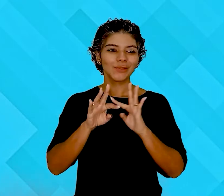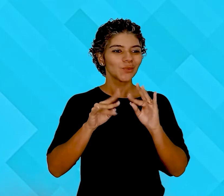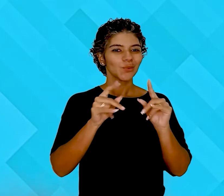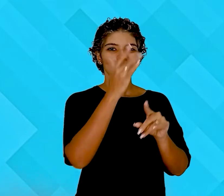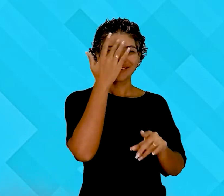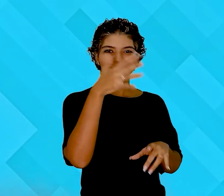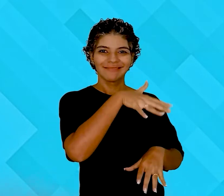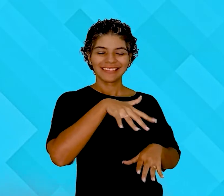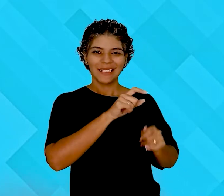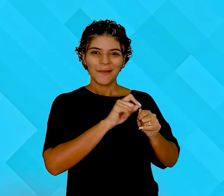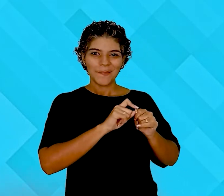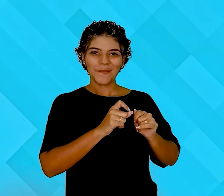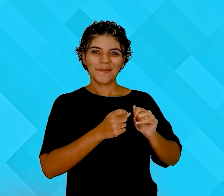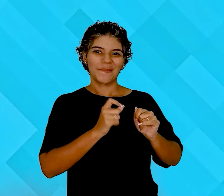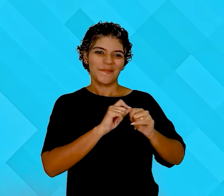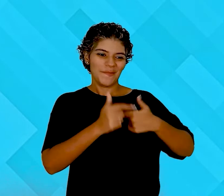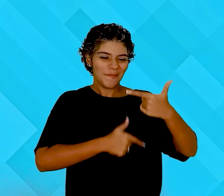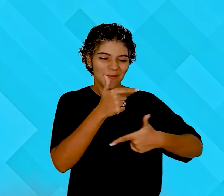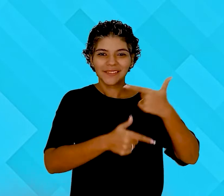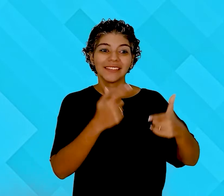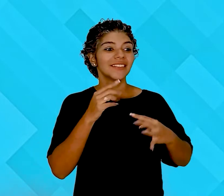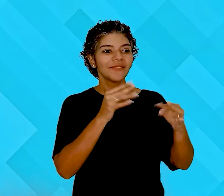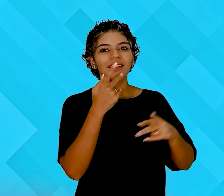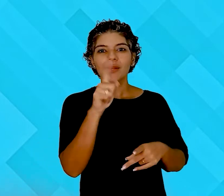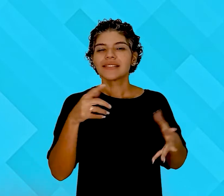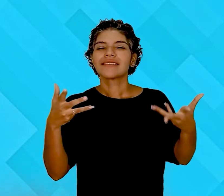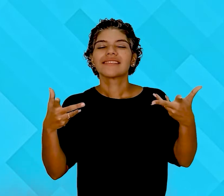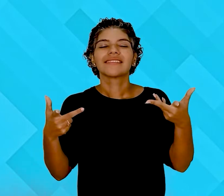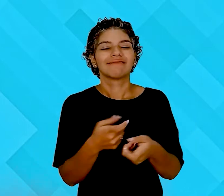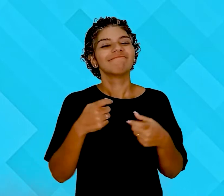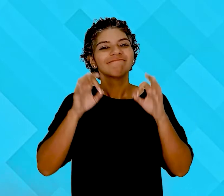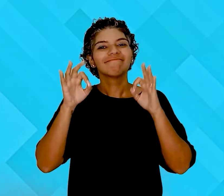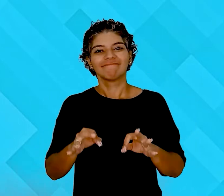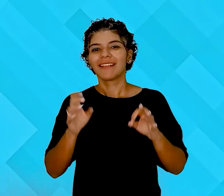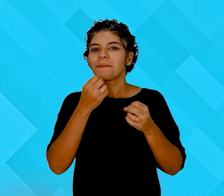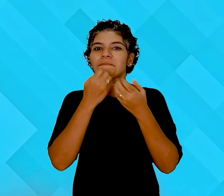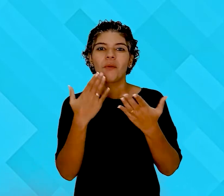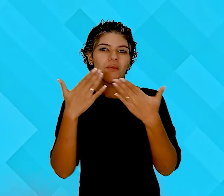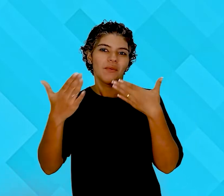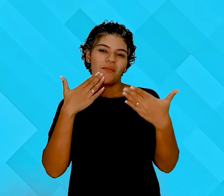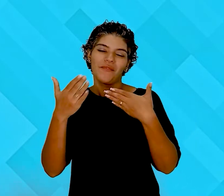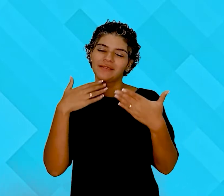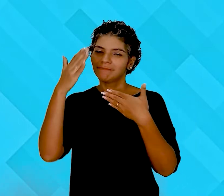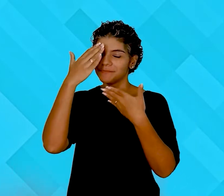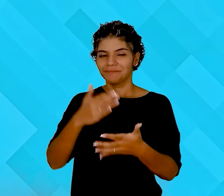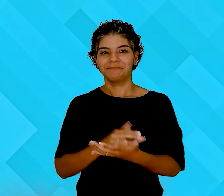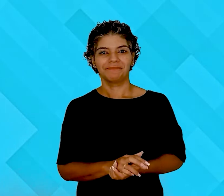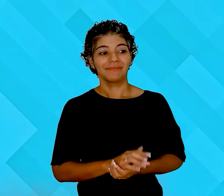feliz com a sua fala. Espero que tenha sido útil. Estou disponível para que vocês precisarem trocar ideia sobre isso